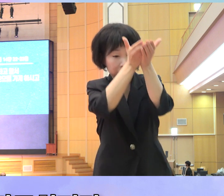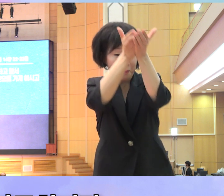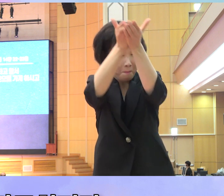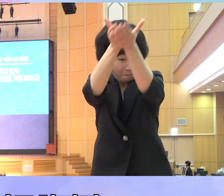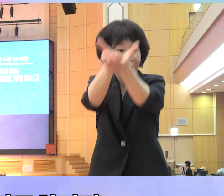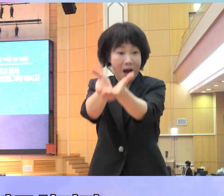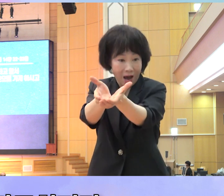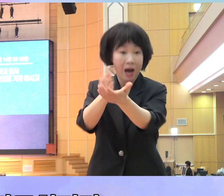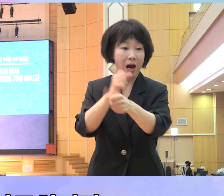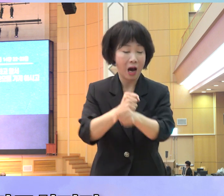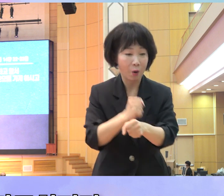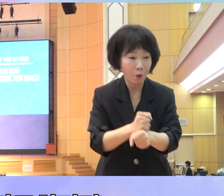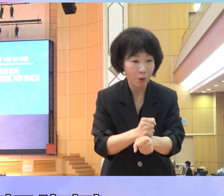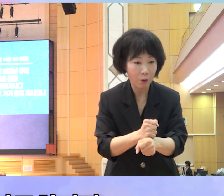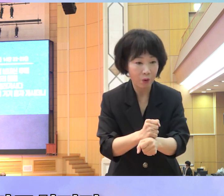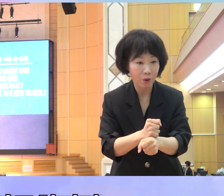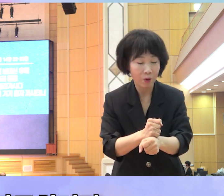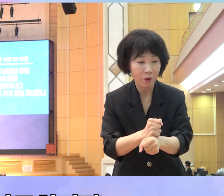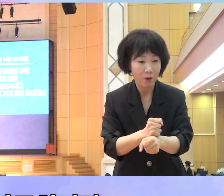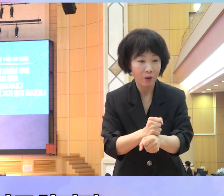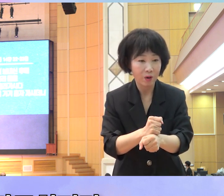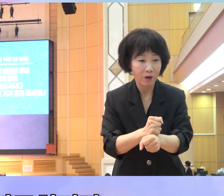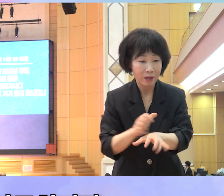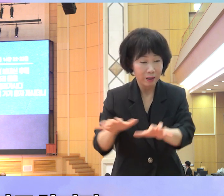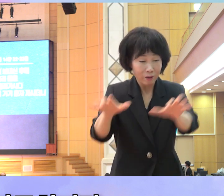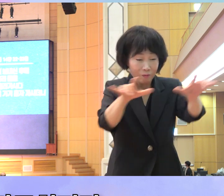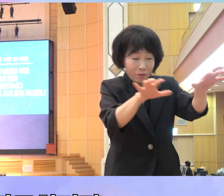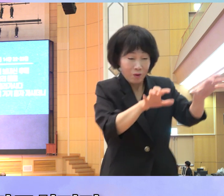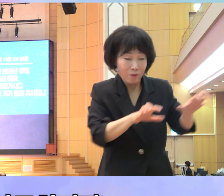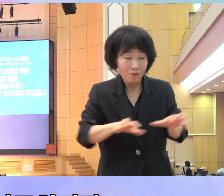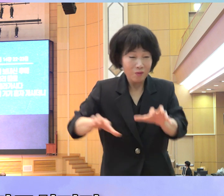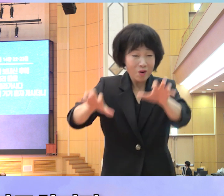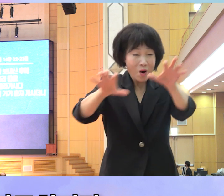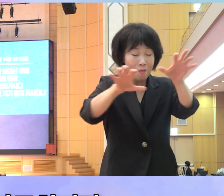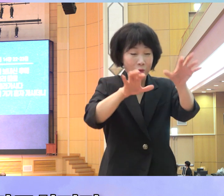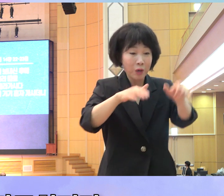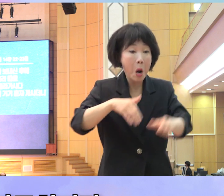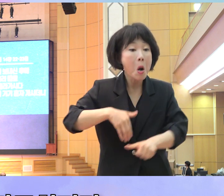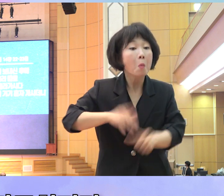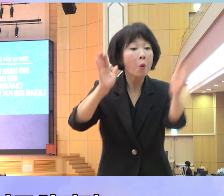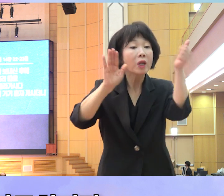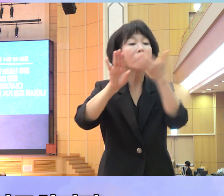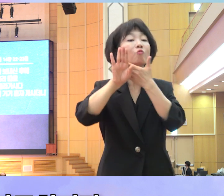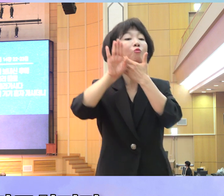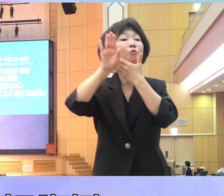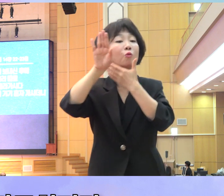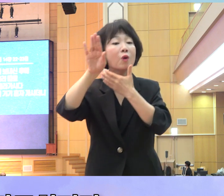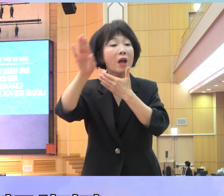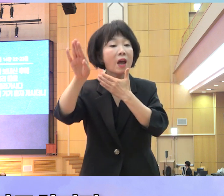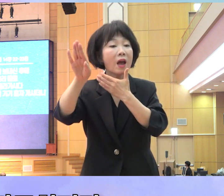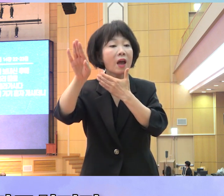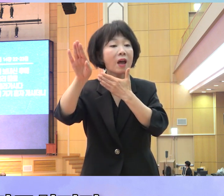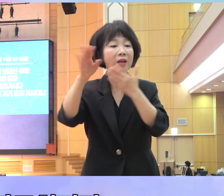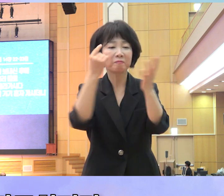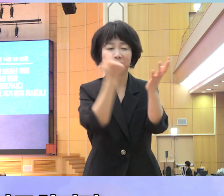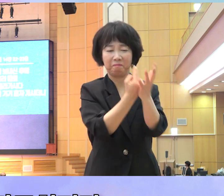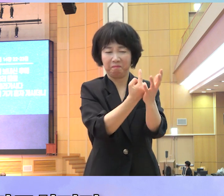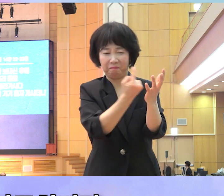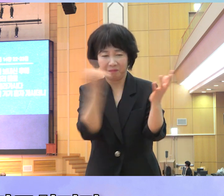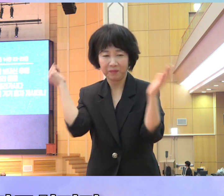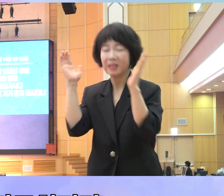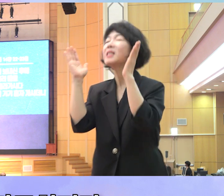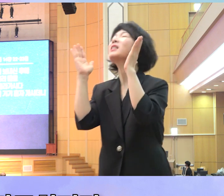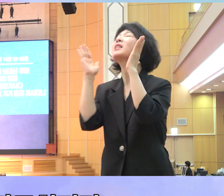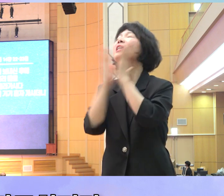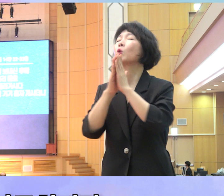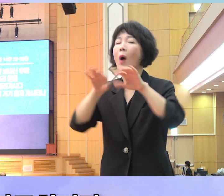보냈다고 그러셨어요, 성경에는. 그리고 무리를 보내신 후에 뭐 하러? 기도하러 따로